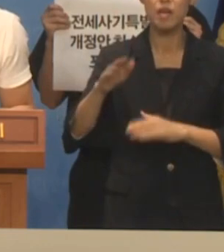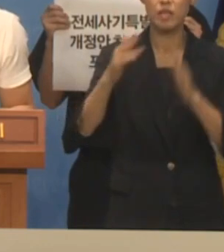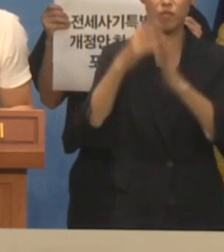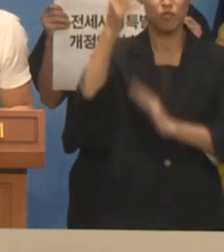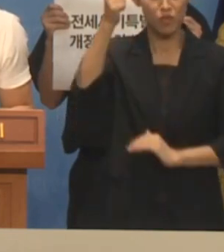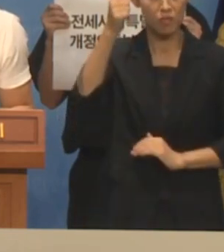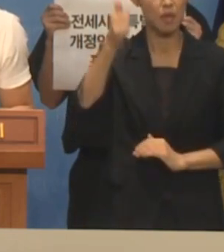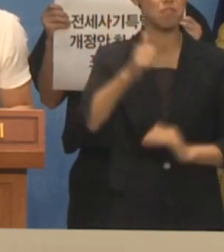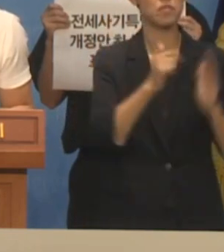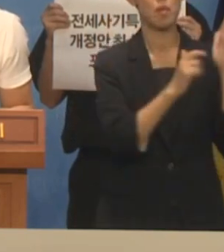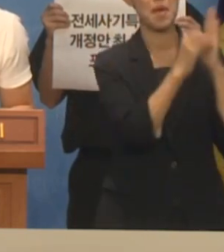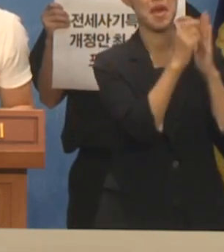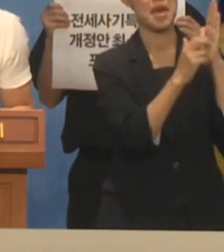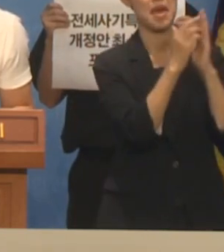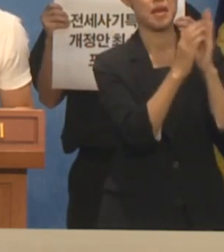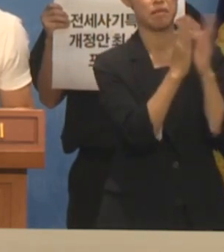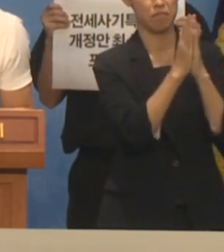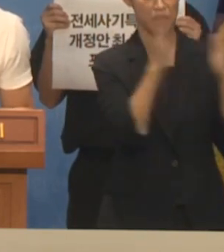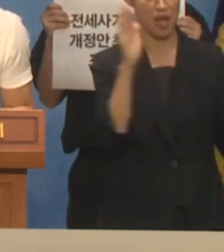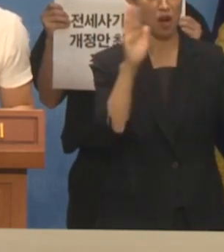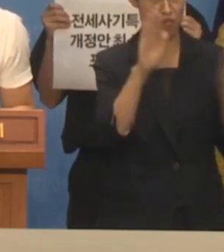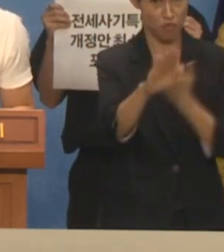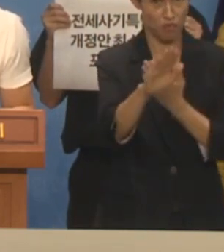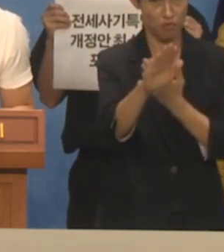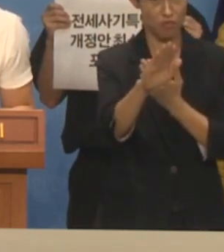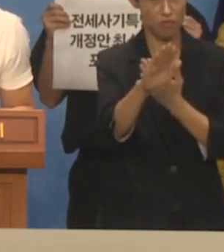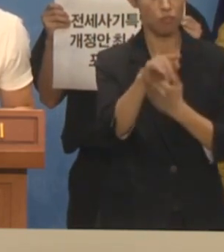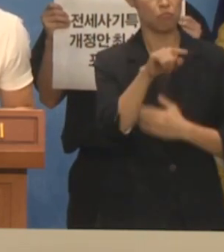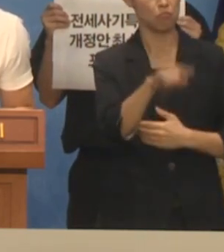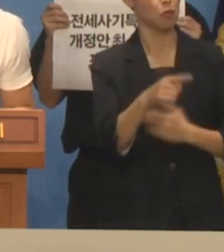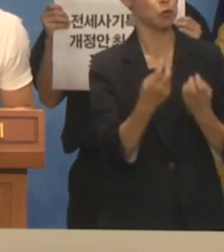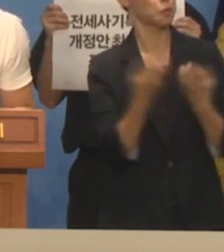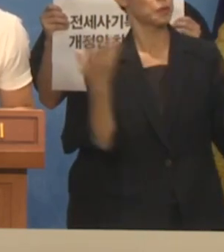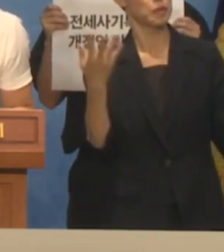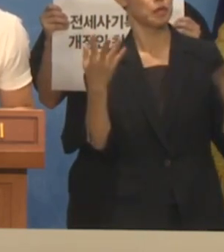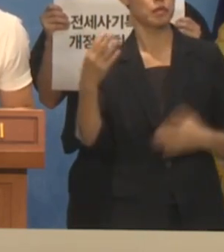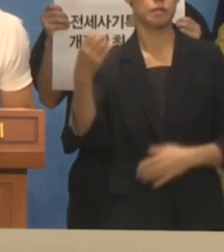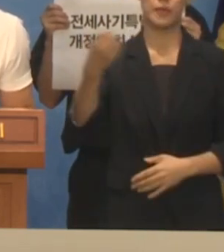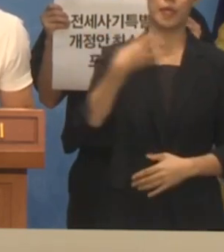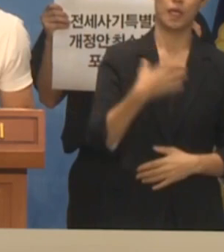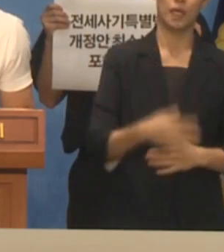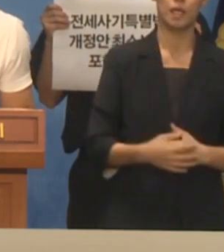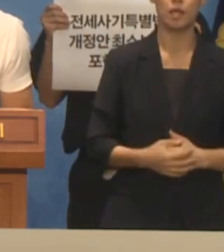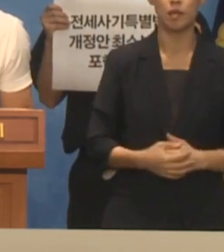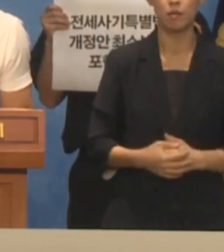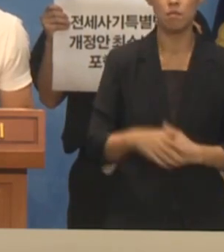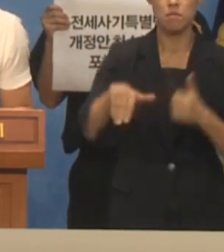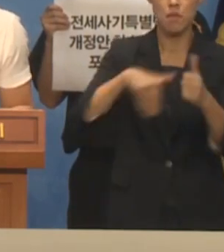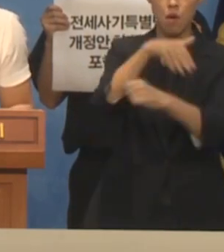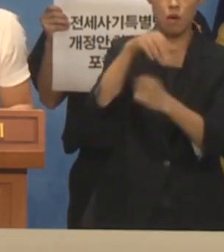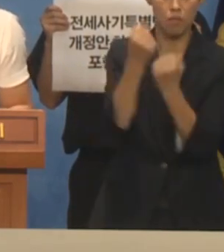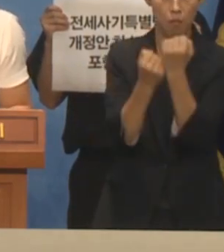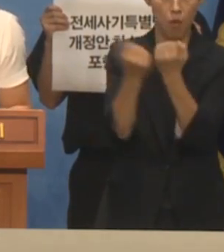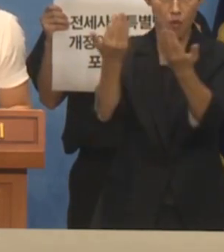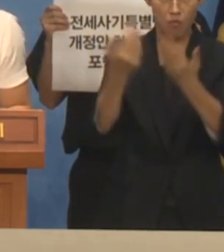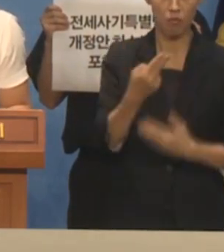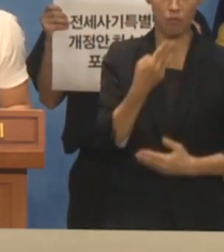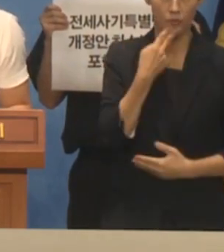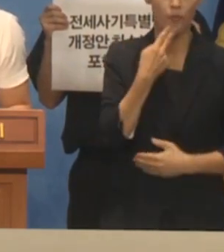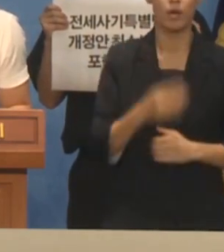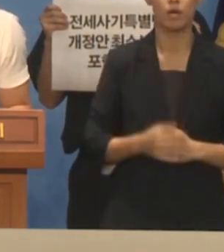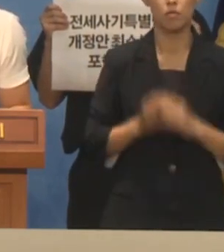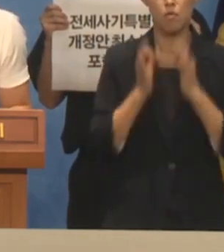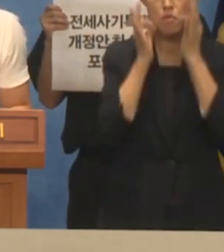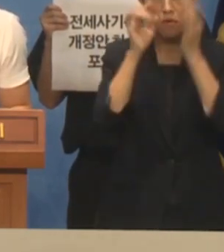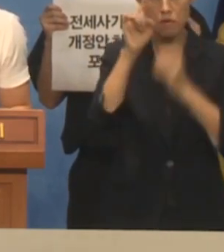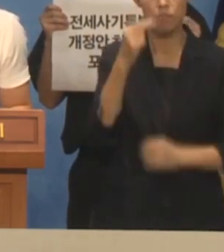후에 집주인은 세입자들이 관리비를 내지 않아 어쩔 수 없다라고 말하며 구체적인 상황 설명이나 노력의 의지도 보여주지 않고